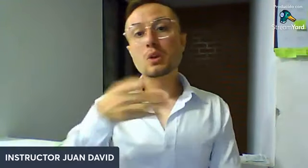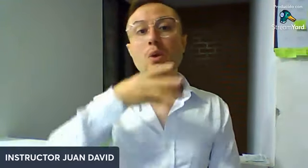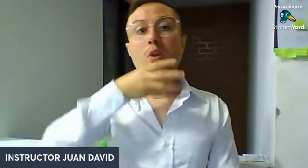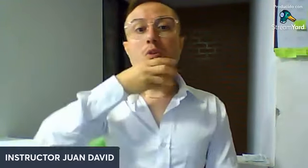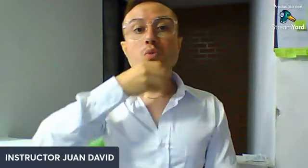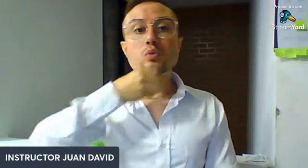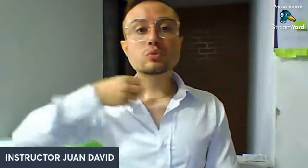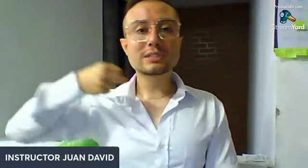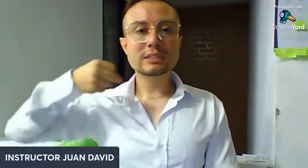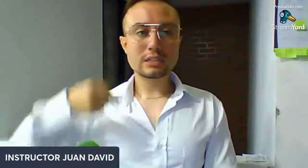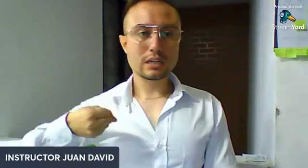José.